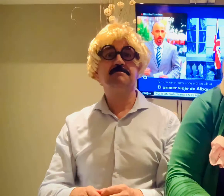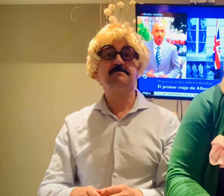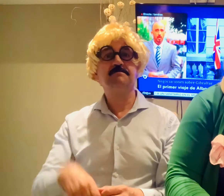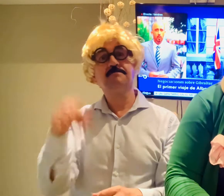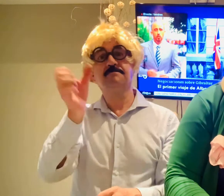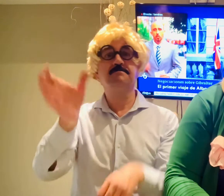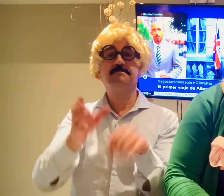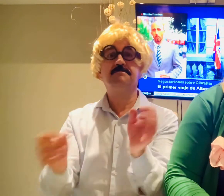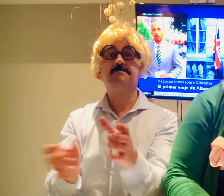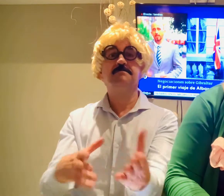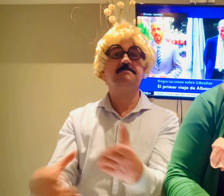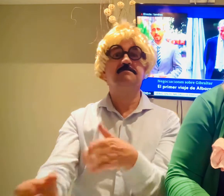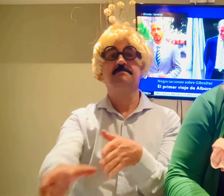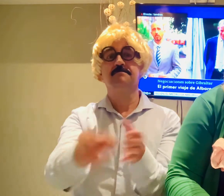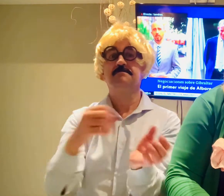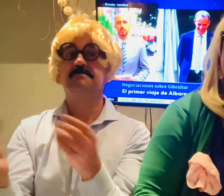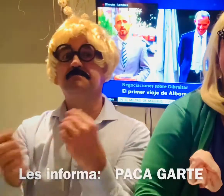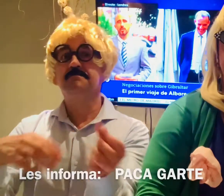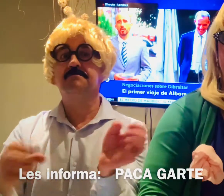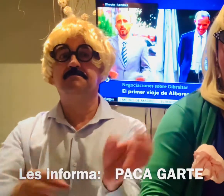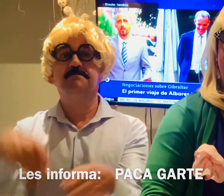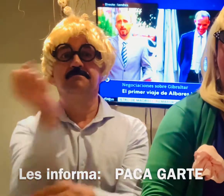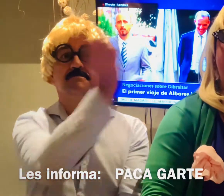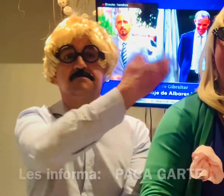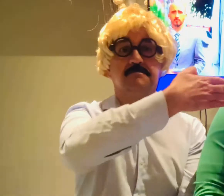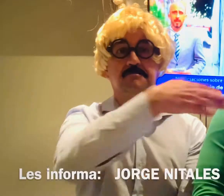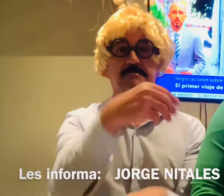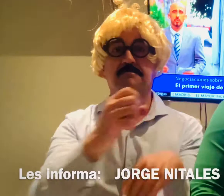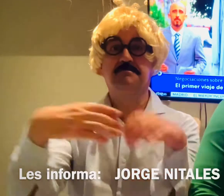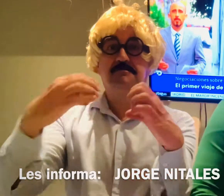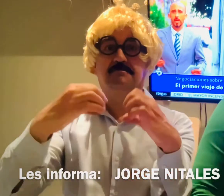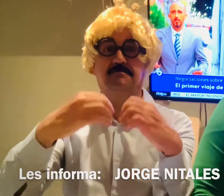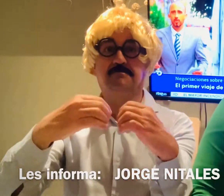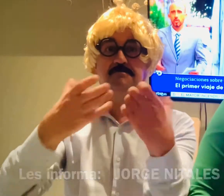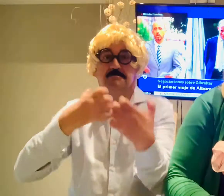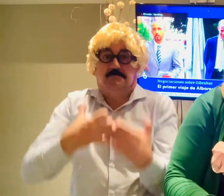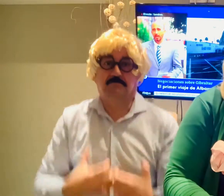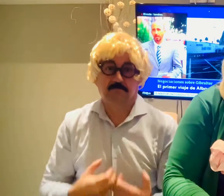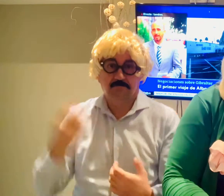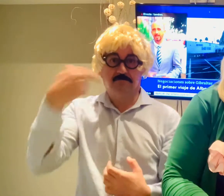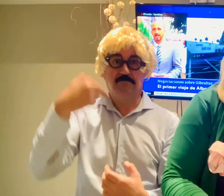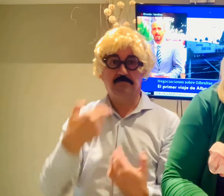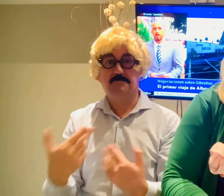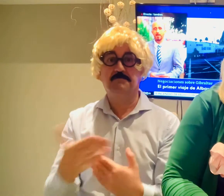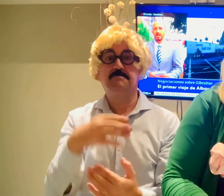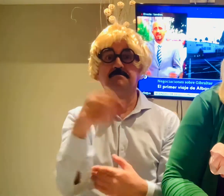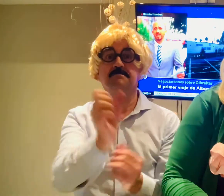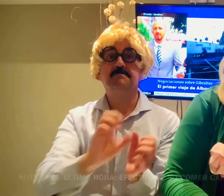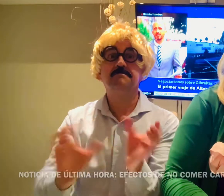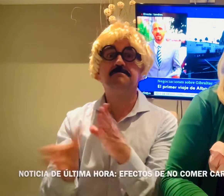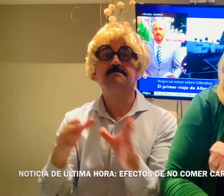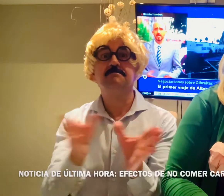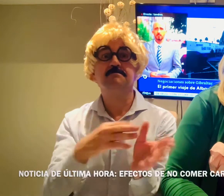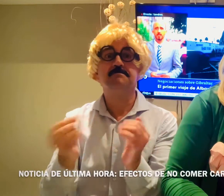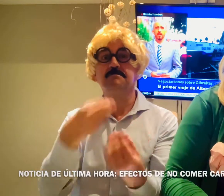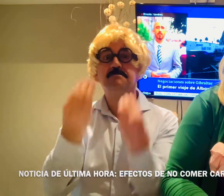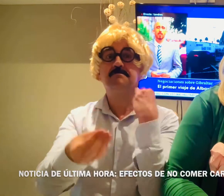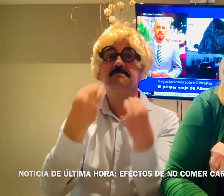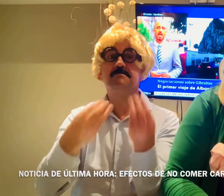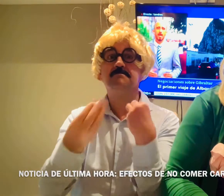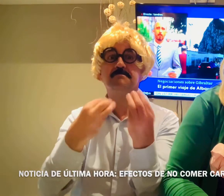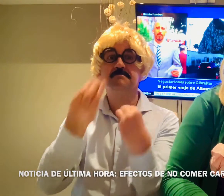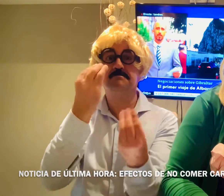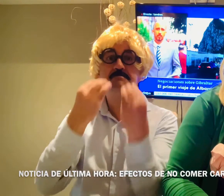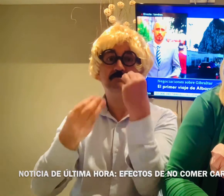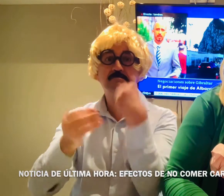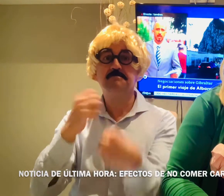Buenas noches y bienvenidos a estos informativos. Les informa Paca Garty mi compañero Jorge Nitales. Según los expertos, sin comer nada de